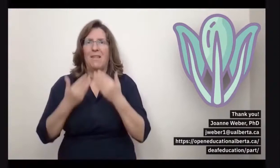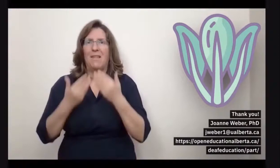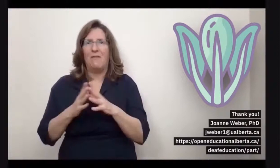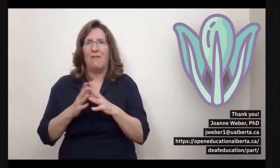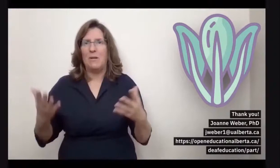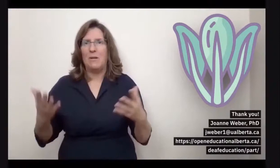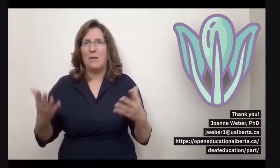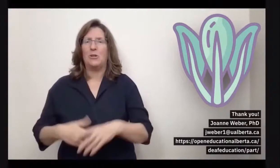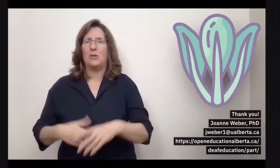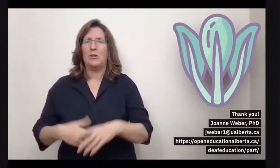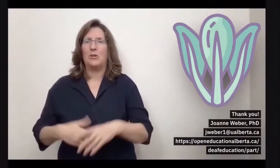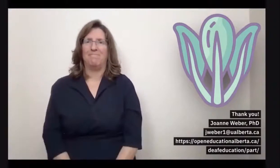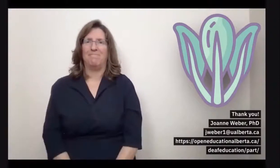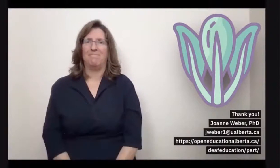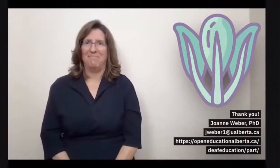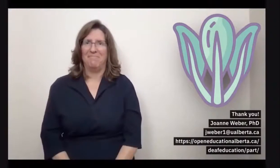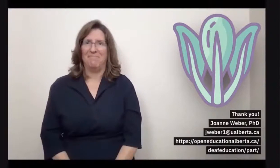Disculpen, se nos está empalmando el audio.